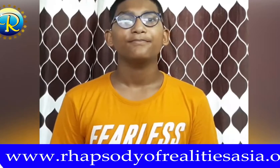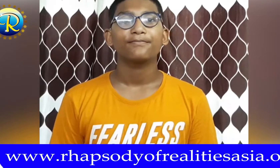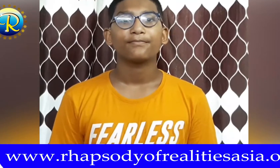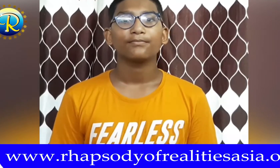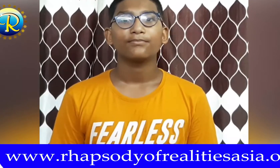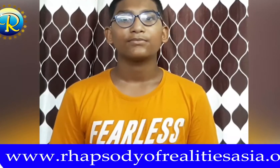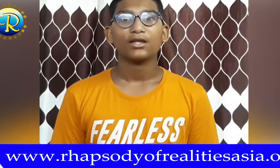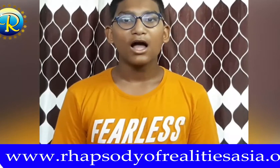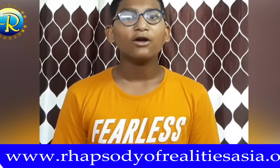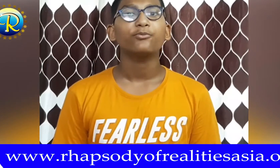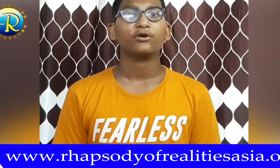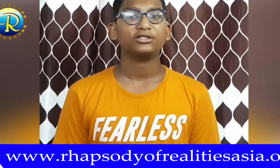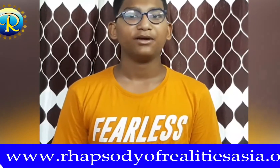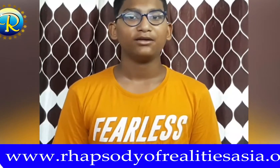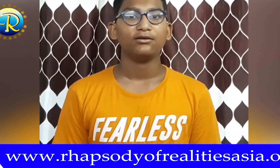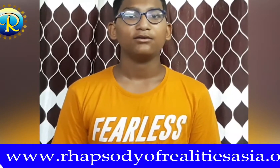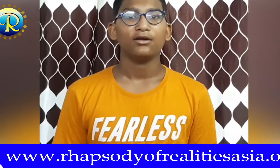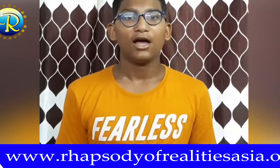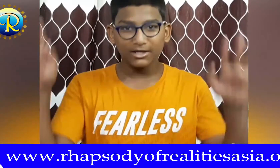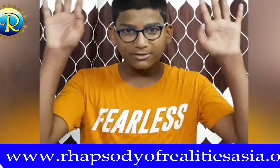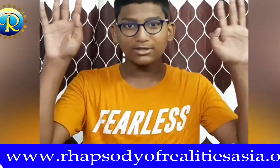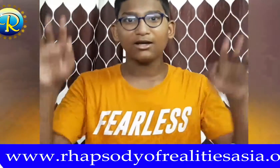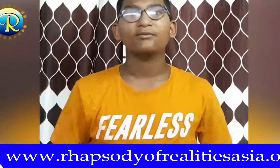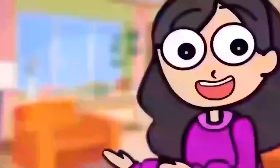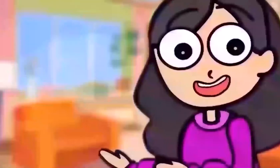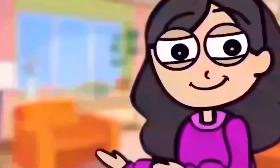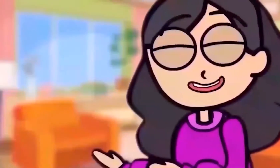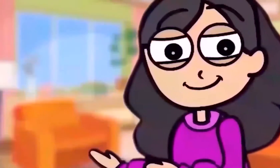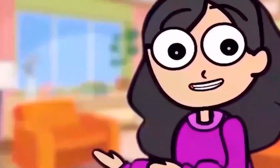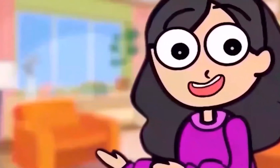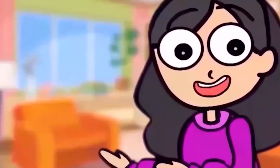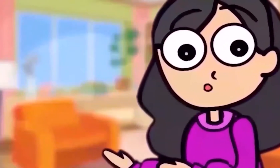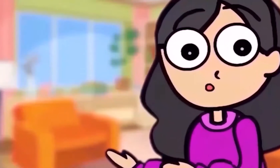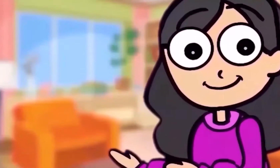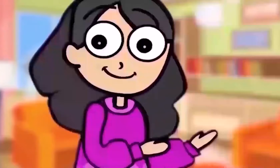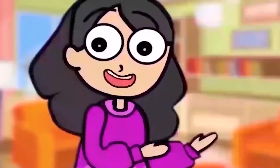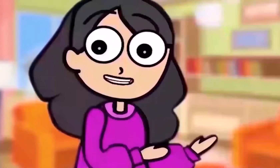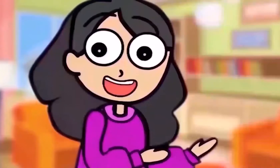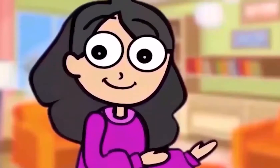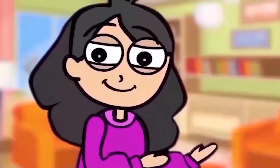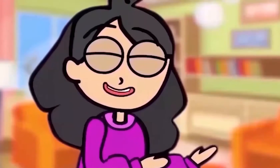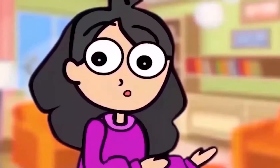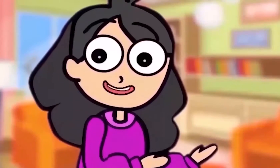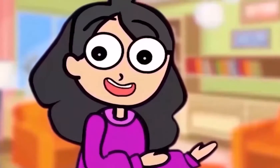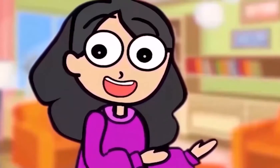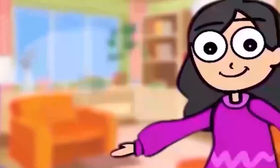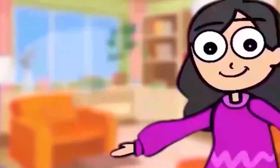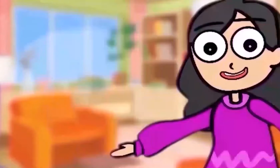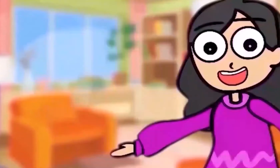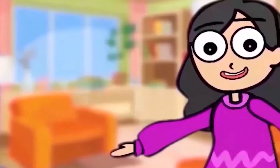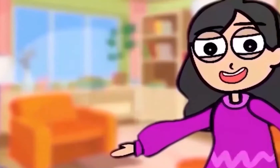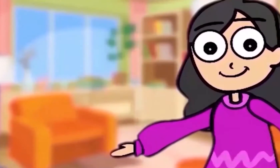মধ্যে আরো প্রকাশ। হালেলুইয়া। বসে বিরক্ত হচ্ছ? চলো দাঁড়িয়ে